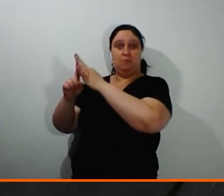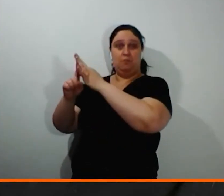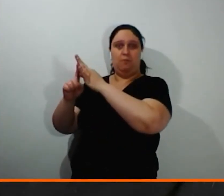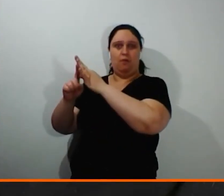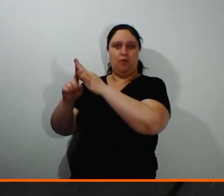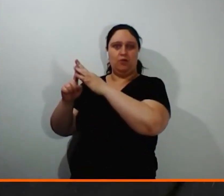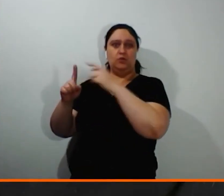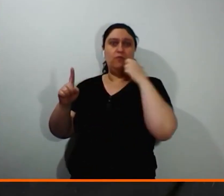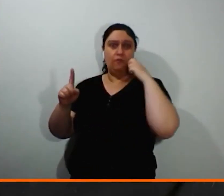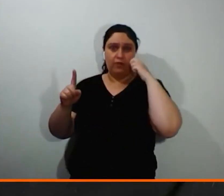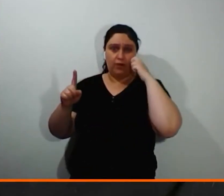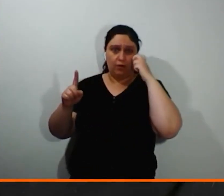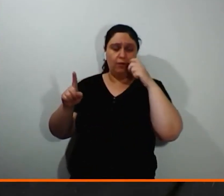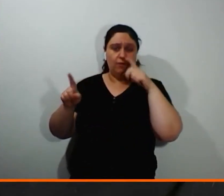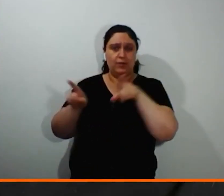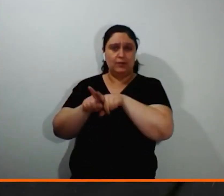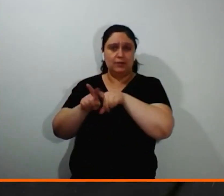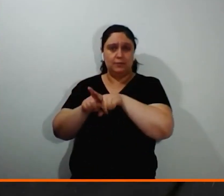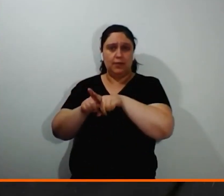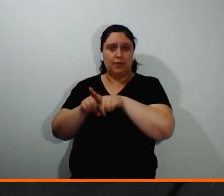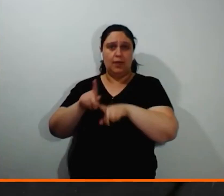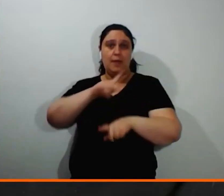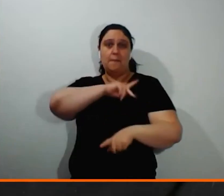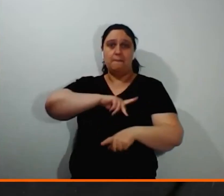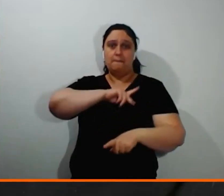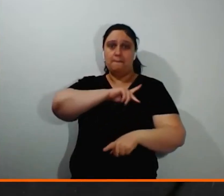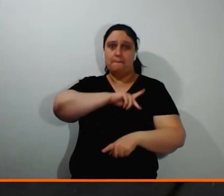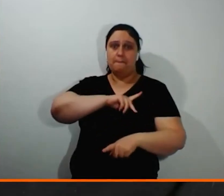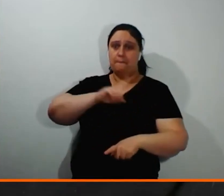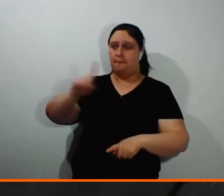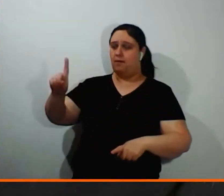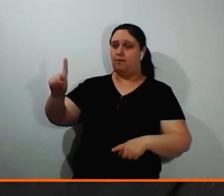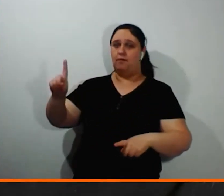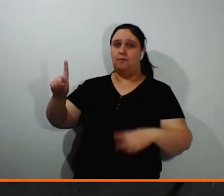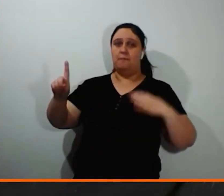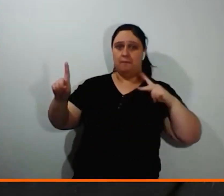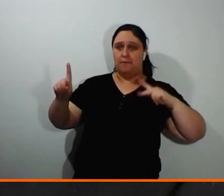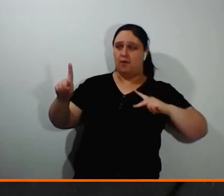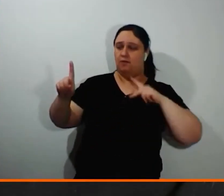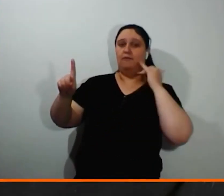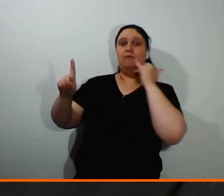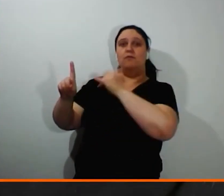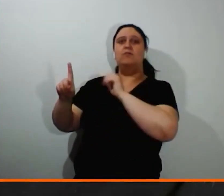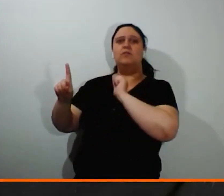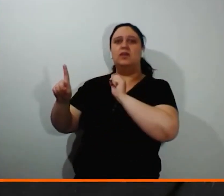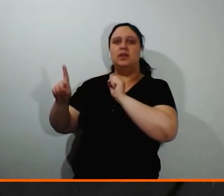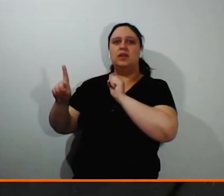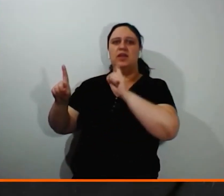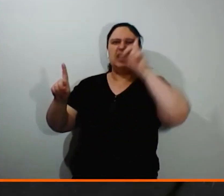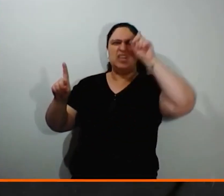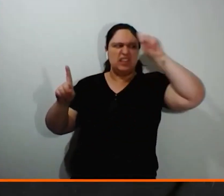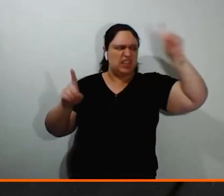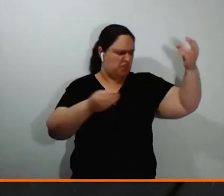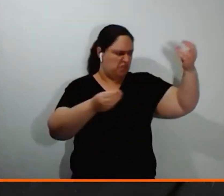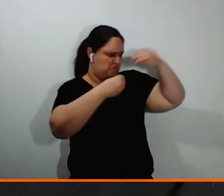Paulo disse para ele: Deus não nos deu o espírito de covardia, deu o espírito